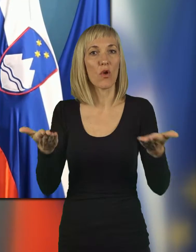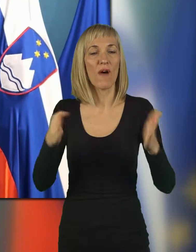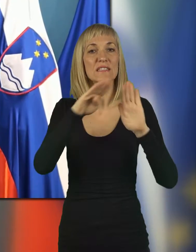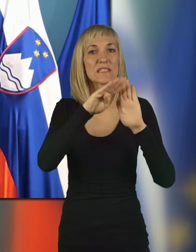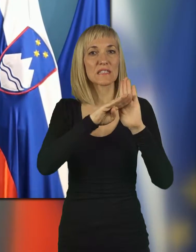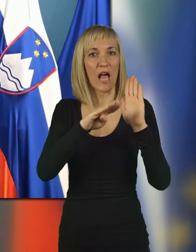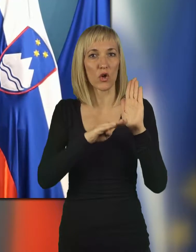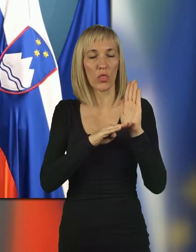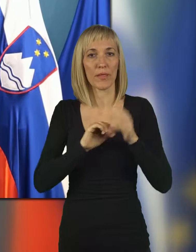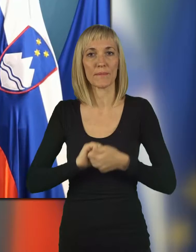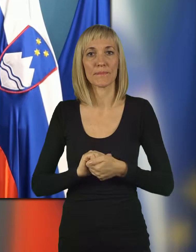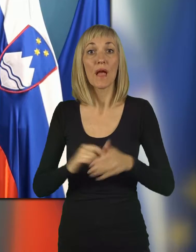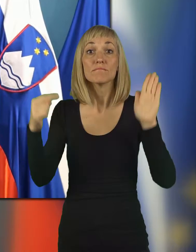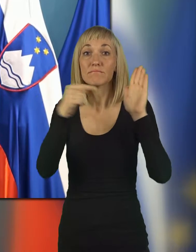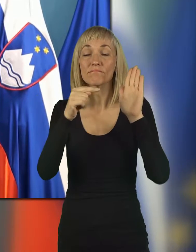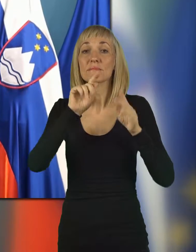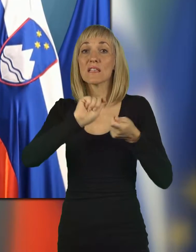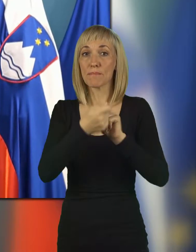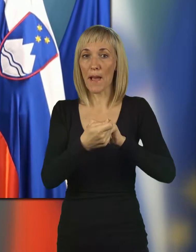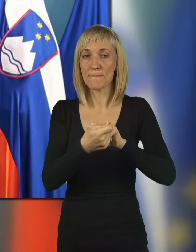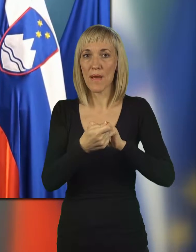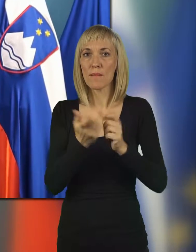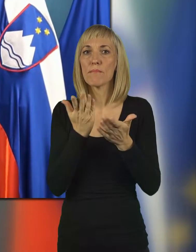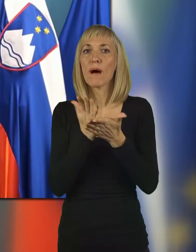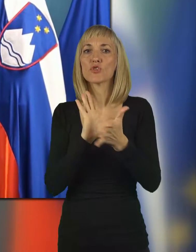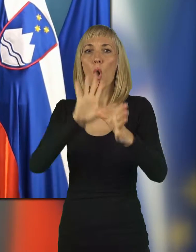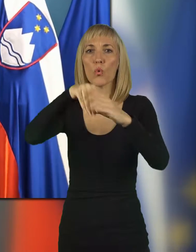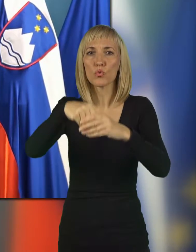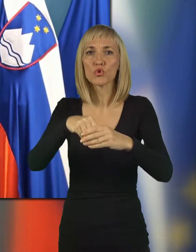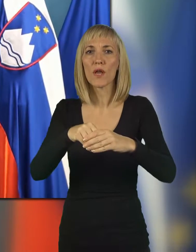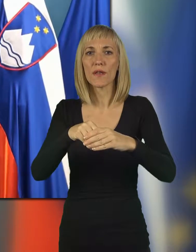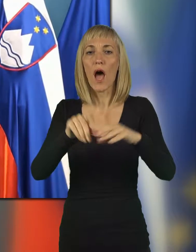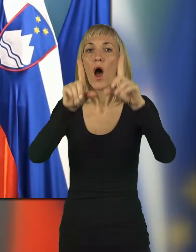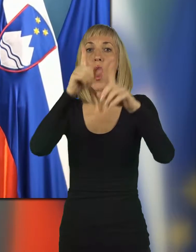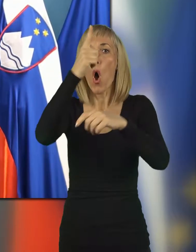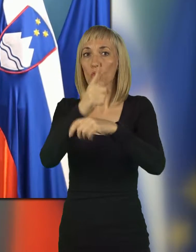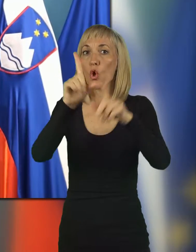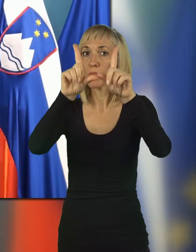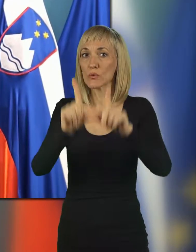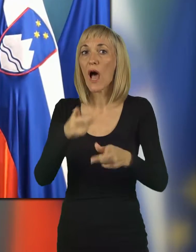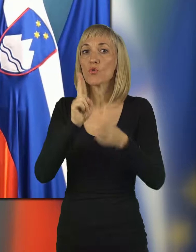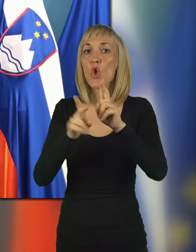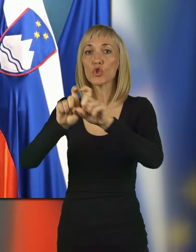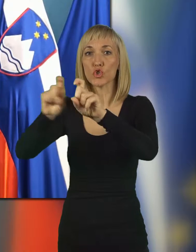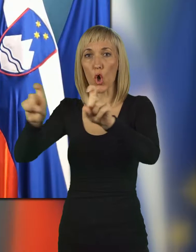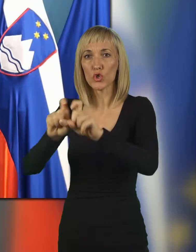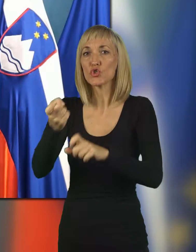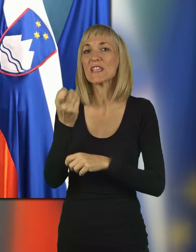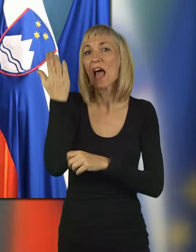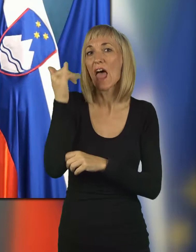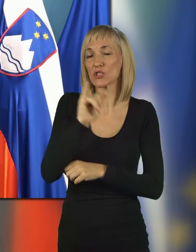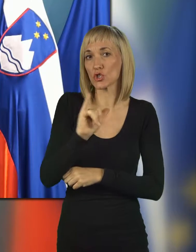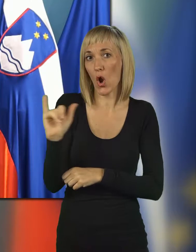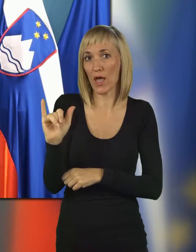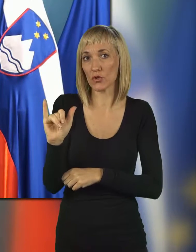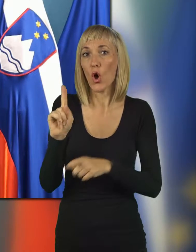stanovanjskega zakona. V teh spremembah sta vključeni odločbe Ustavnega sodišča iz lanskega